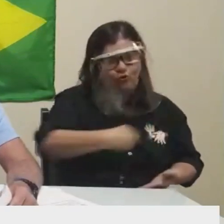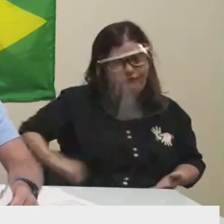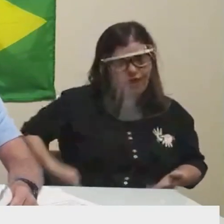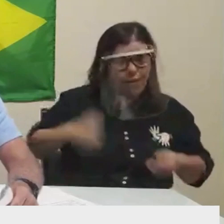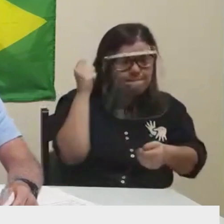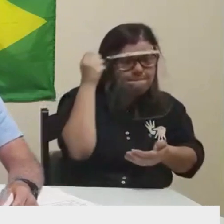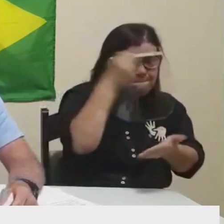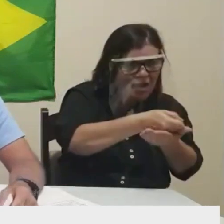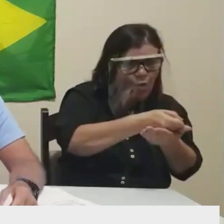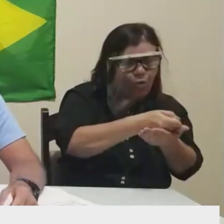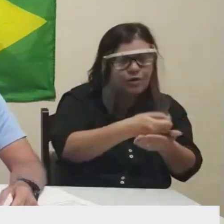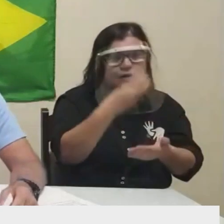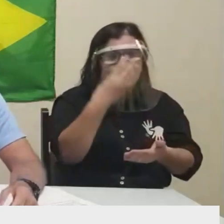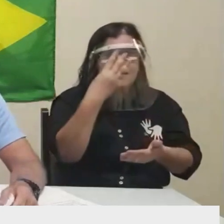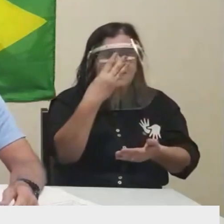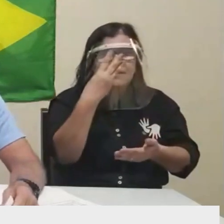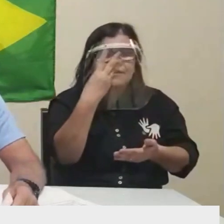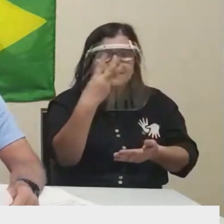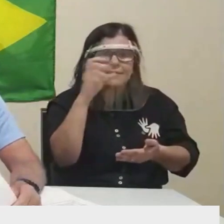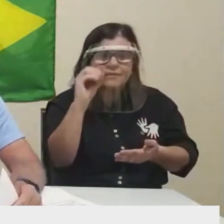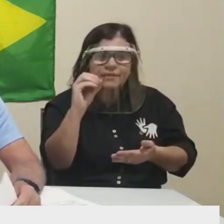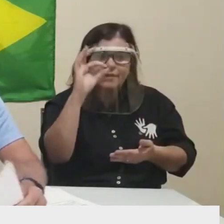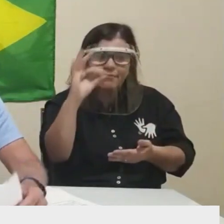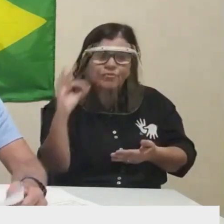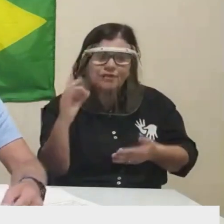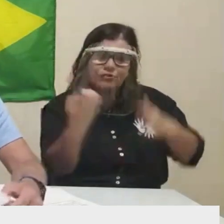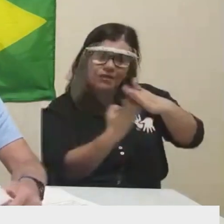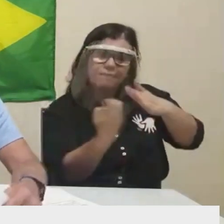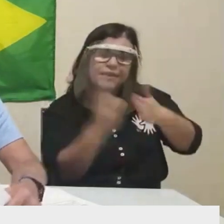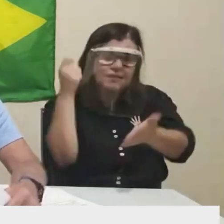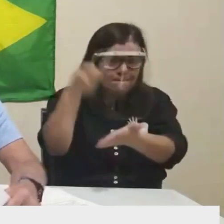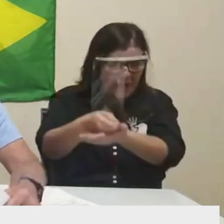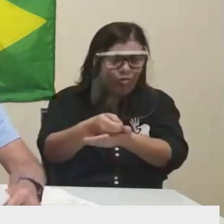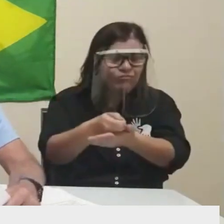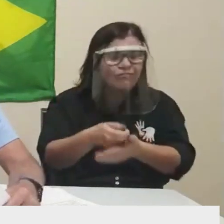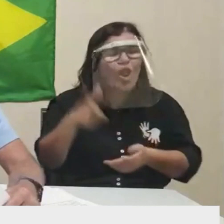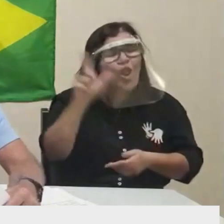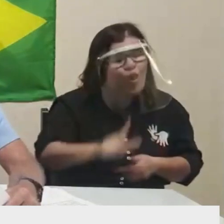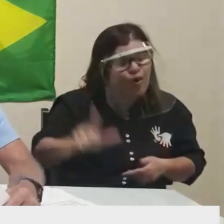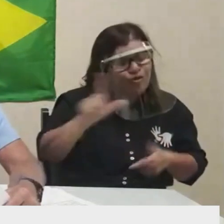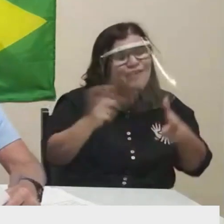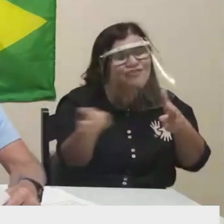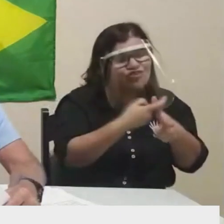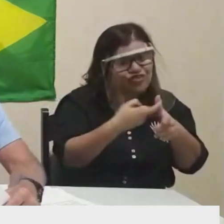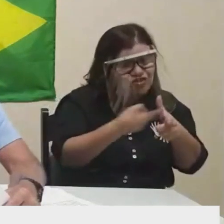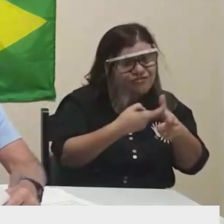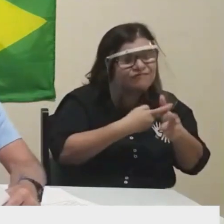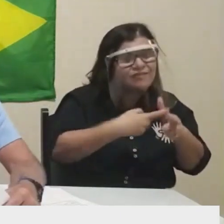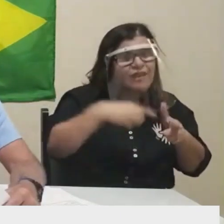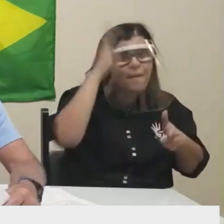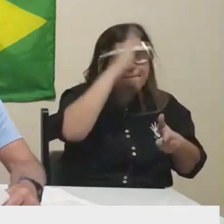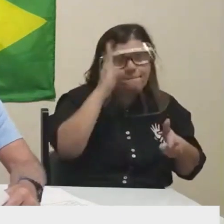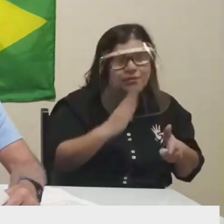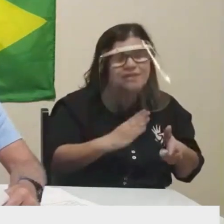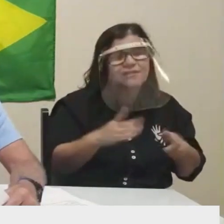governo endividamento também. É, tem que ter um ponto final e sair um dia. Nós rolamos dívidas de estados,